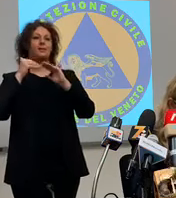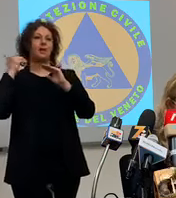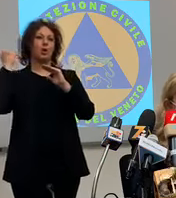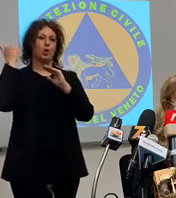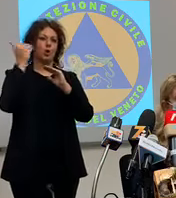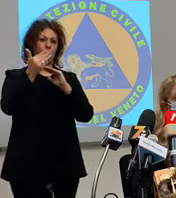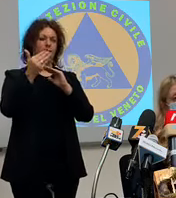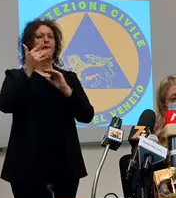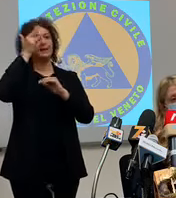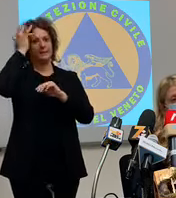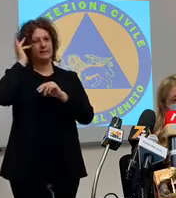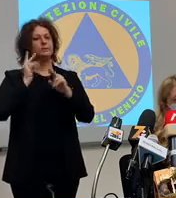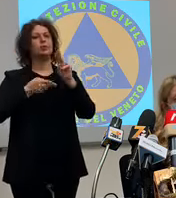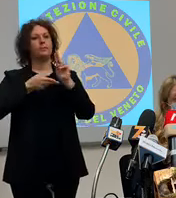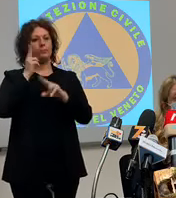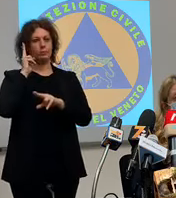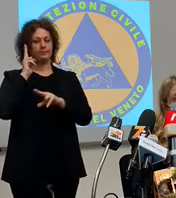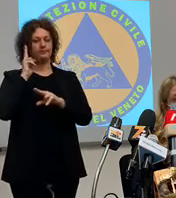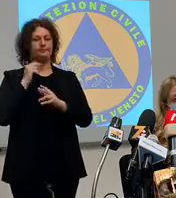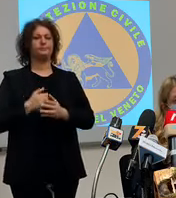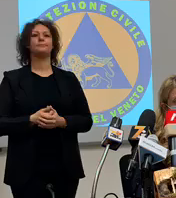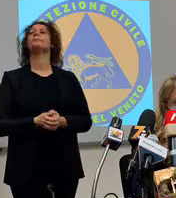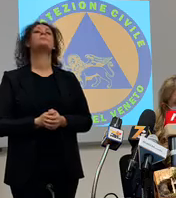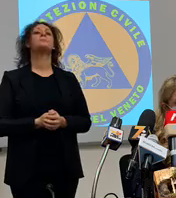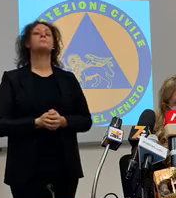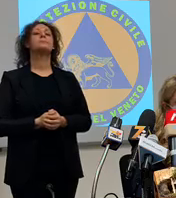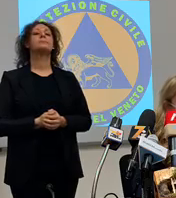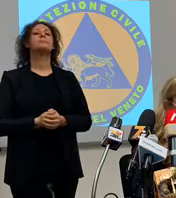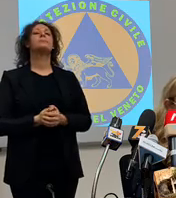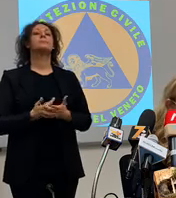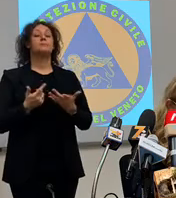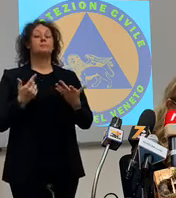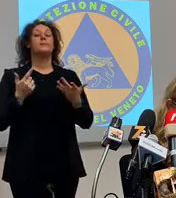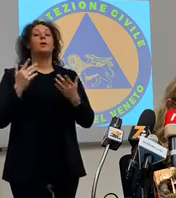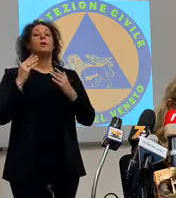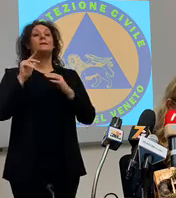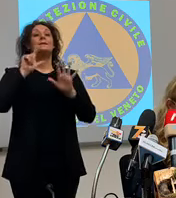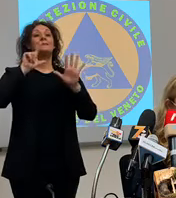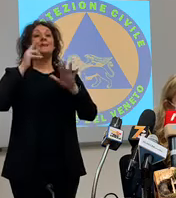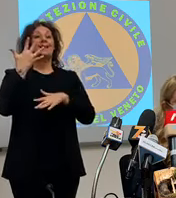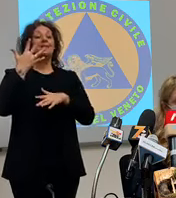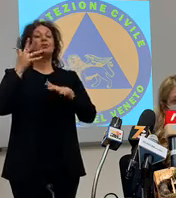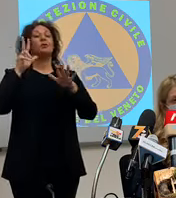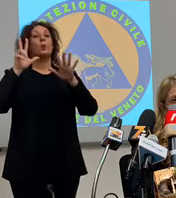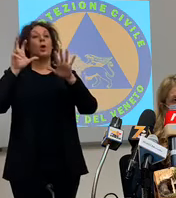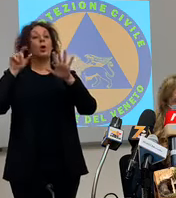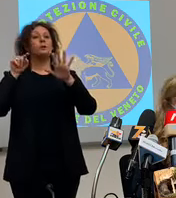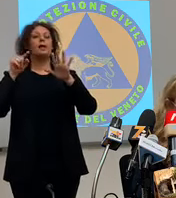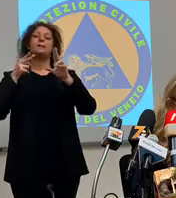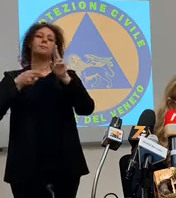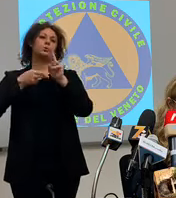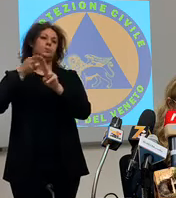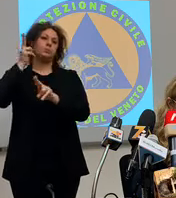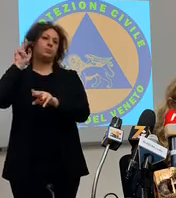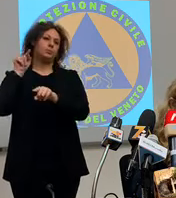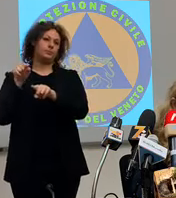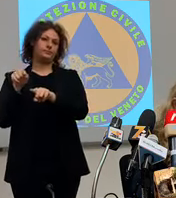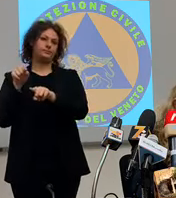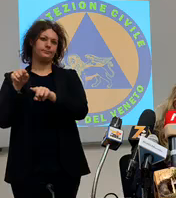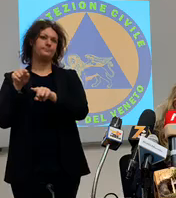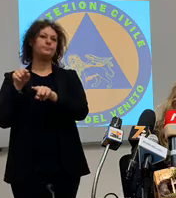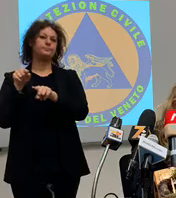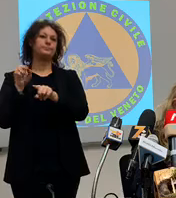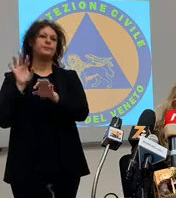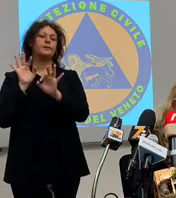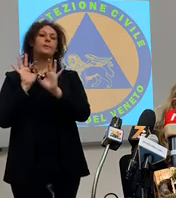anni concentrandosi soprattutto sopra i 75 anni e sopra gli 80 anni cioè le fasi estreme della